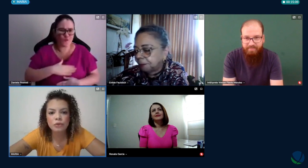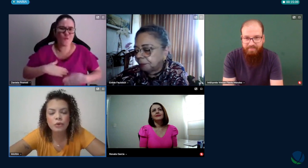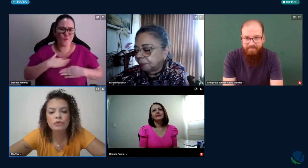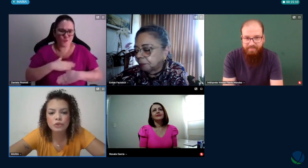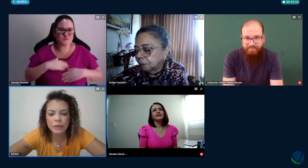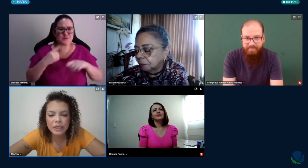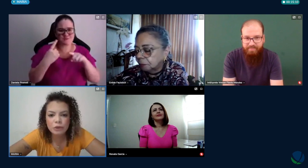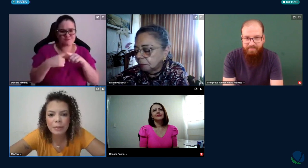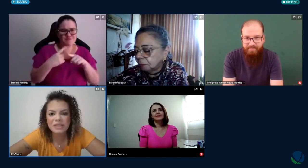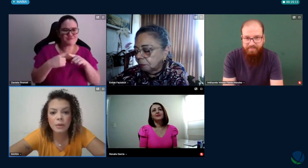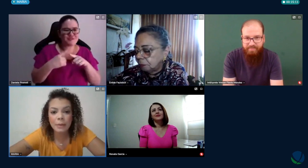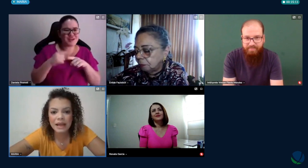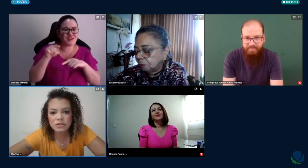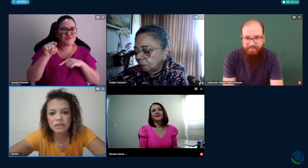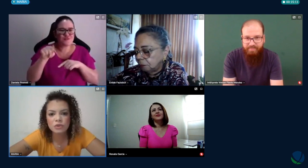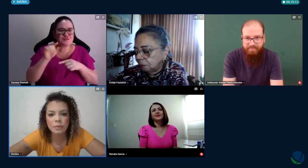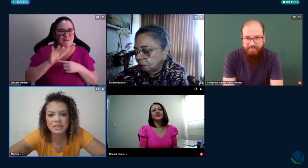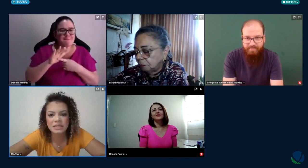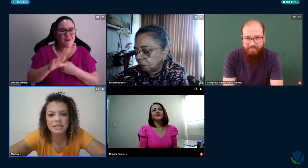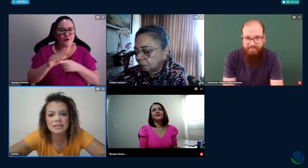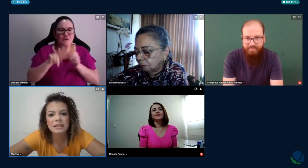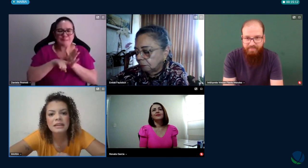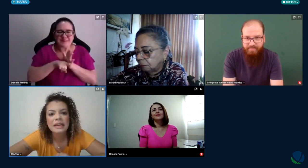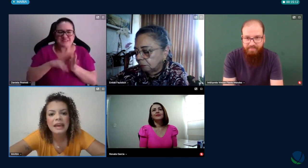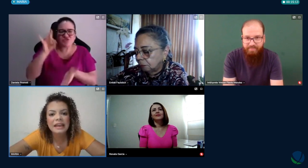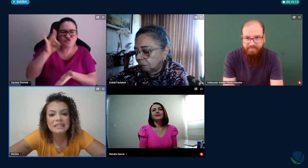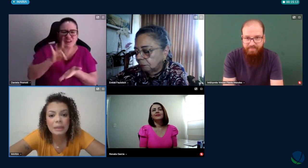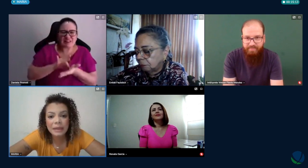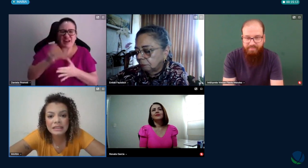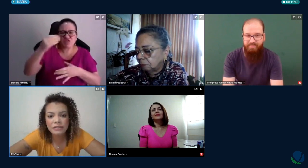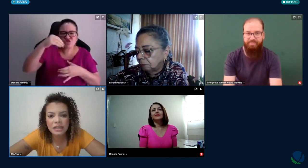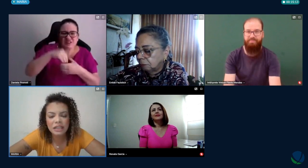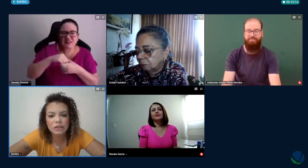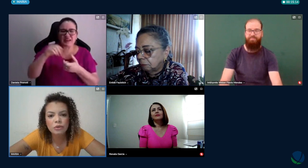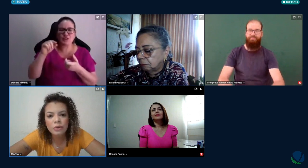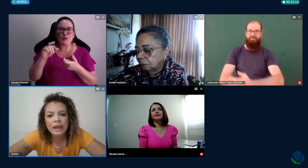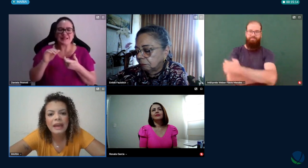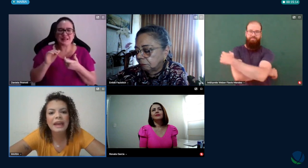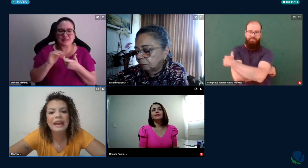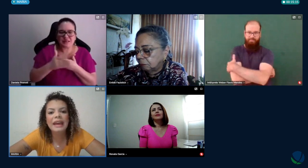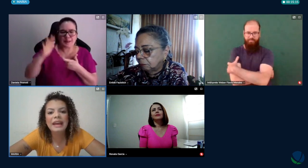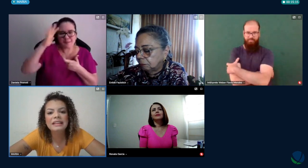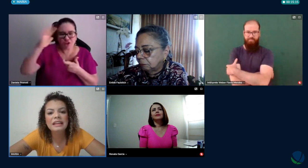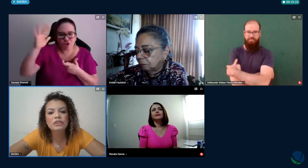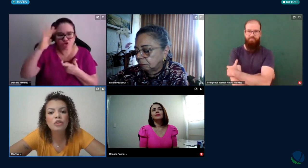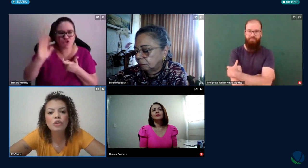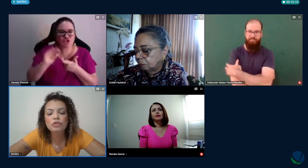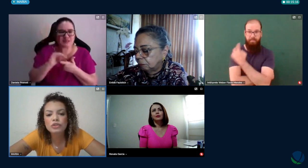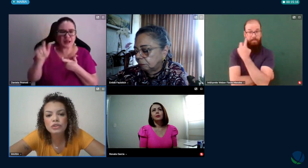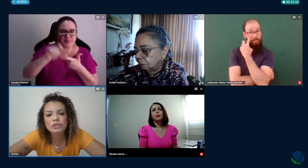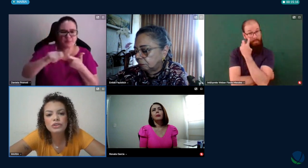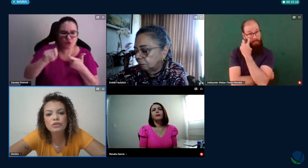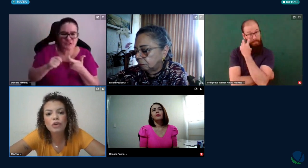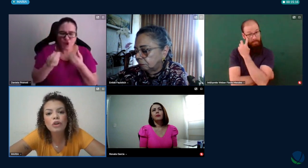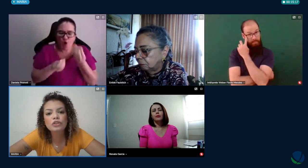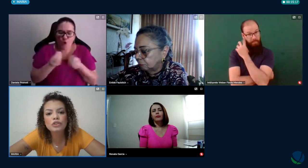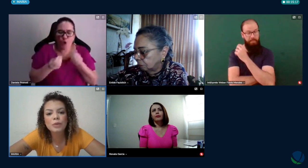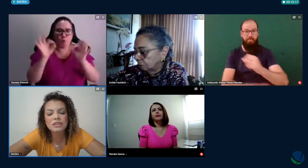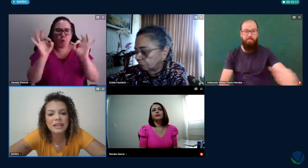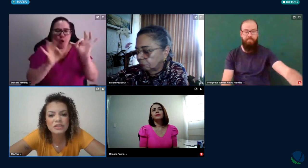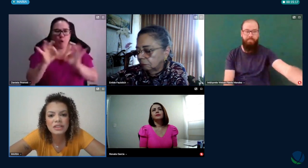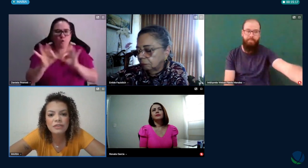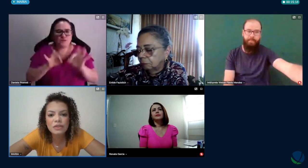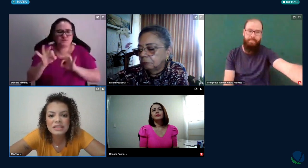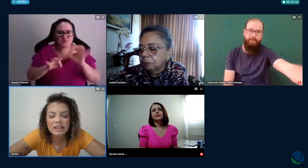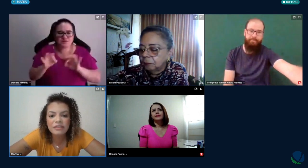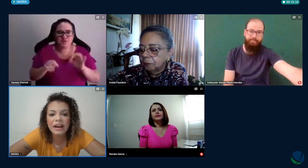bem construído, passo a passo da sua pesquisa, está bem definido, tem todos